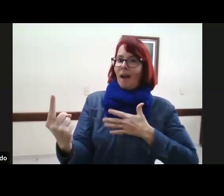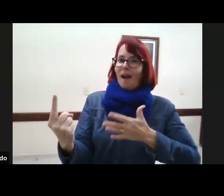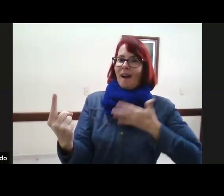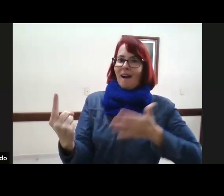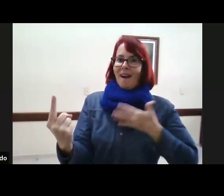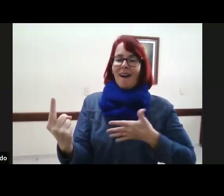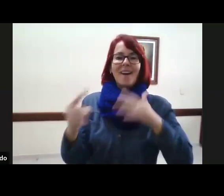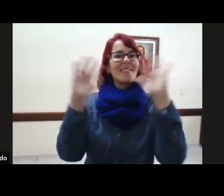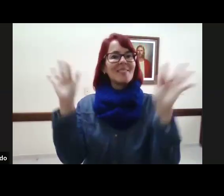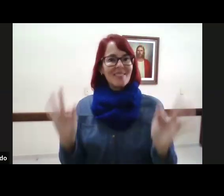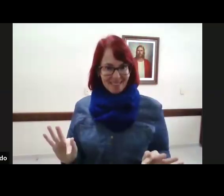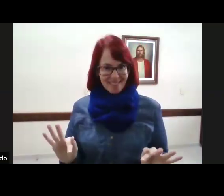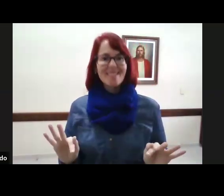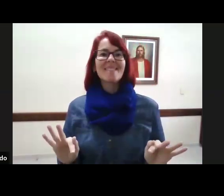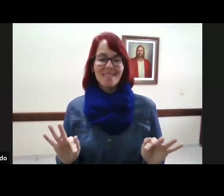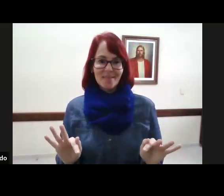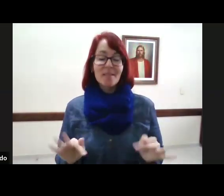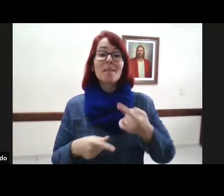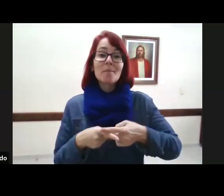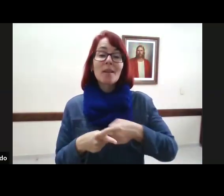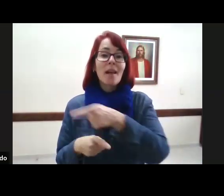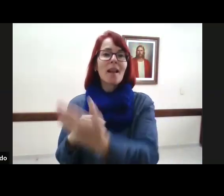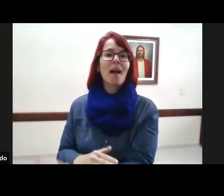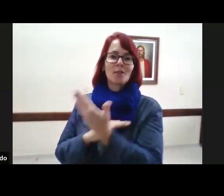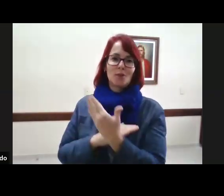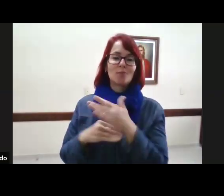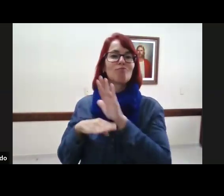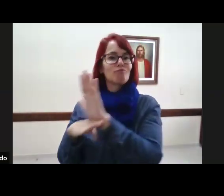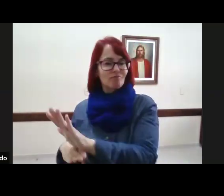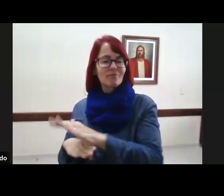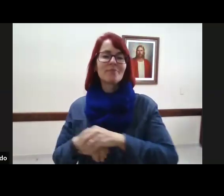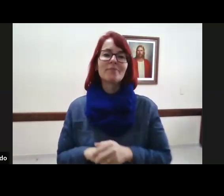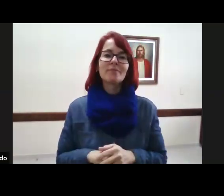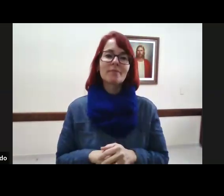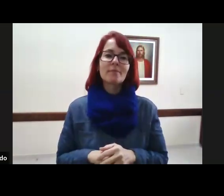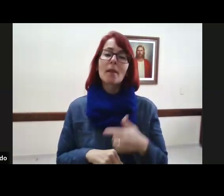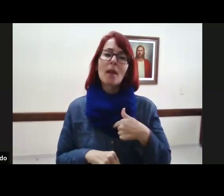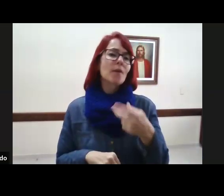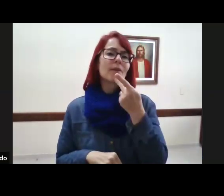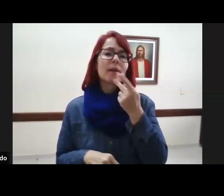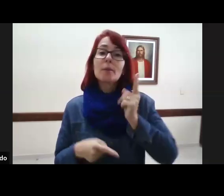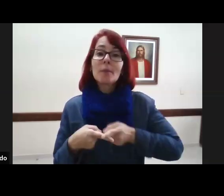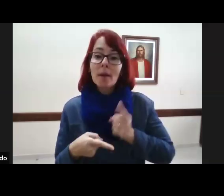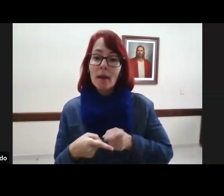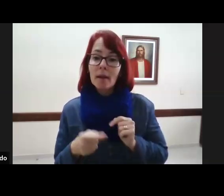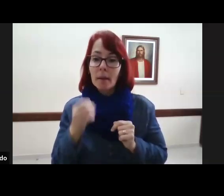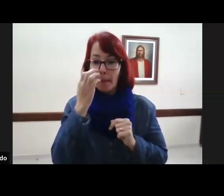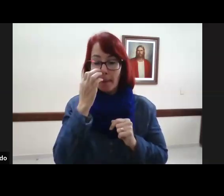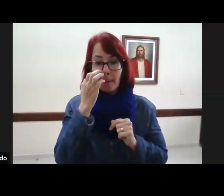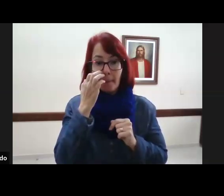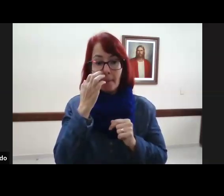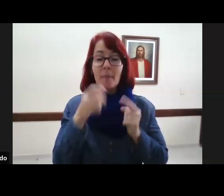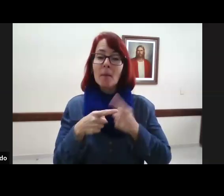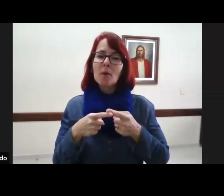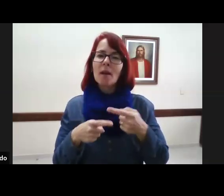tão feliz e de saber que eu pude ajudar um pouco. E a razão que eu tô compartilhando essa história é por causa eu fiz